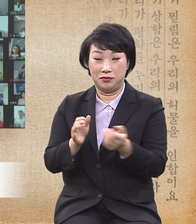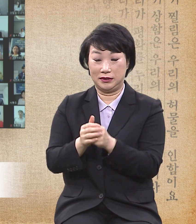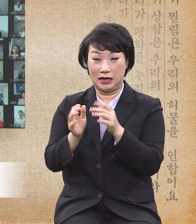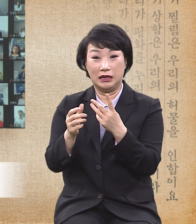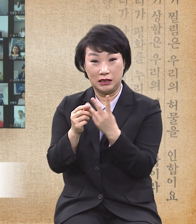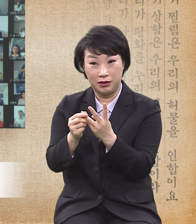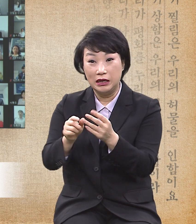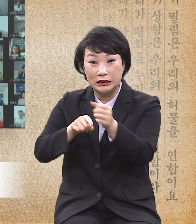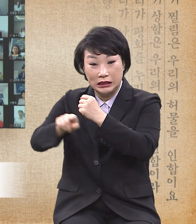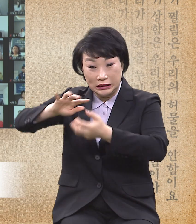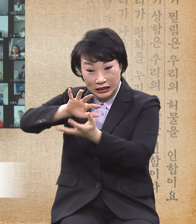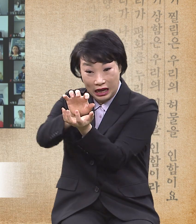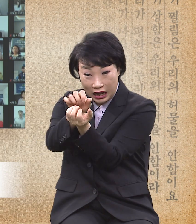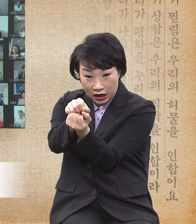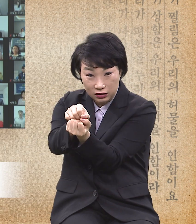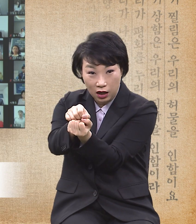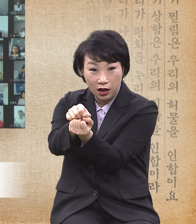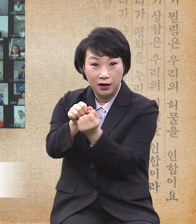뜻을 다하고